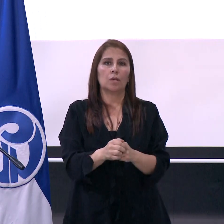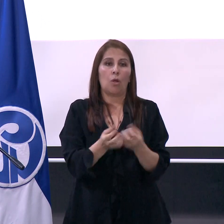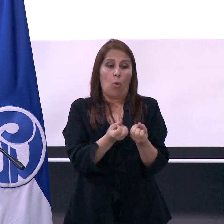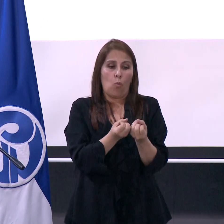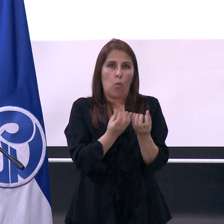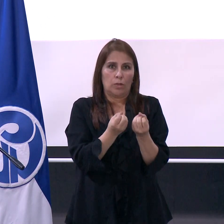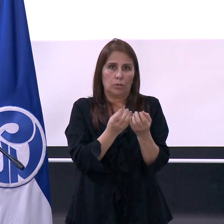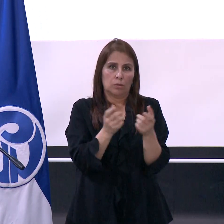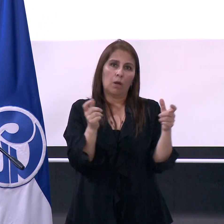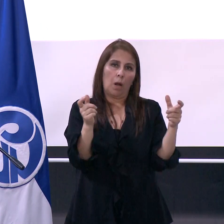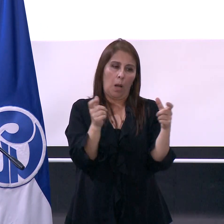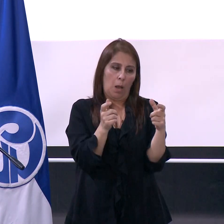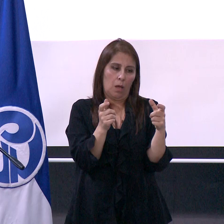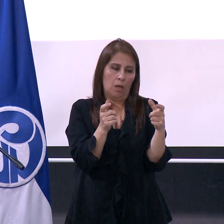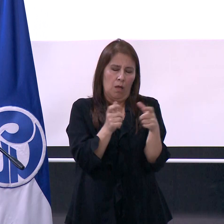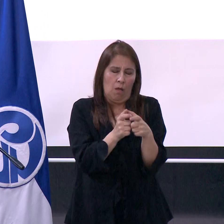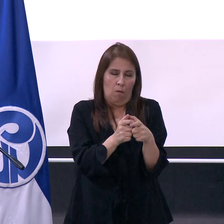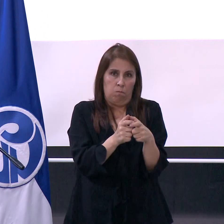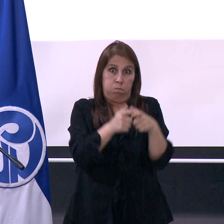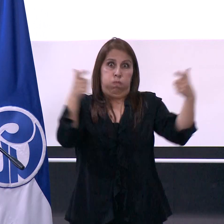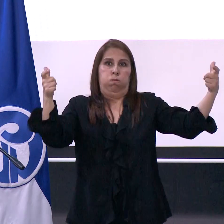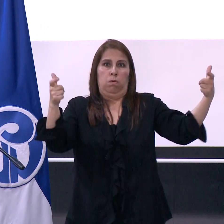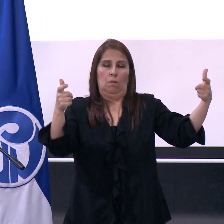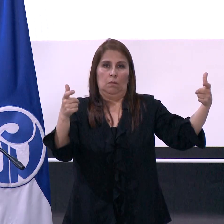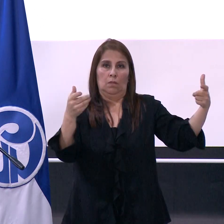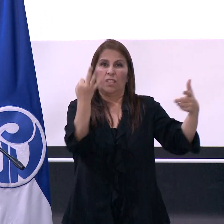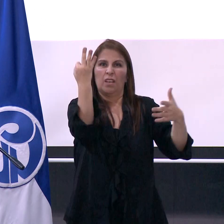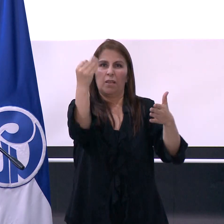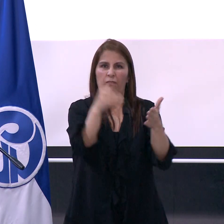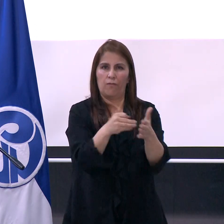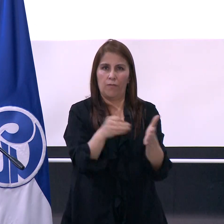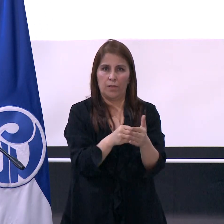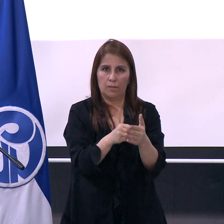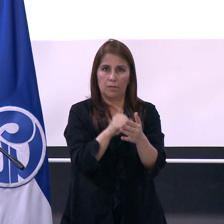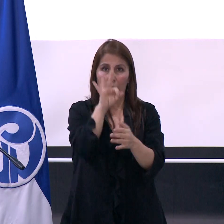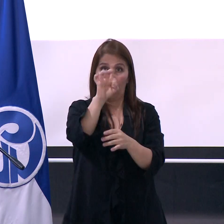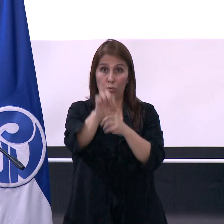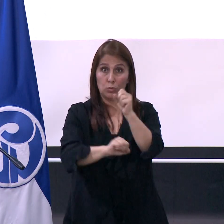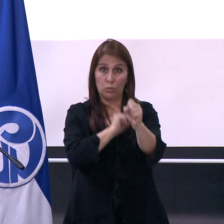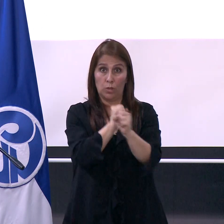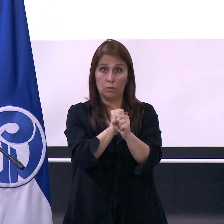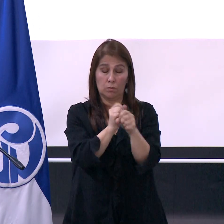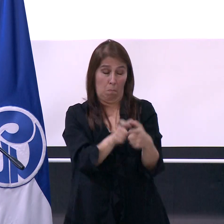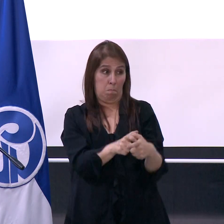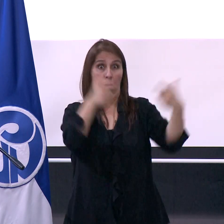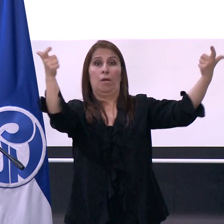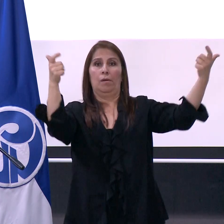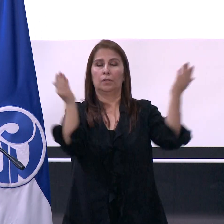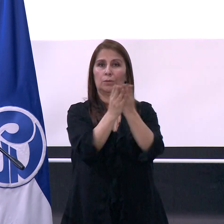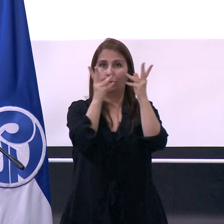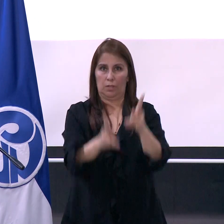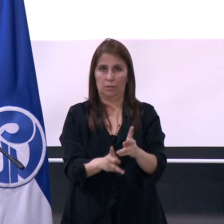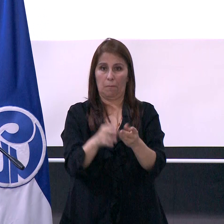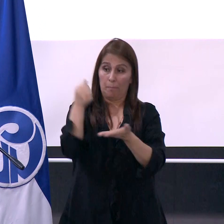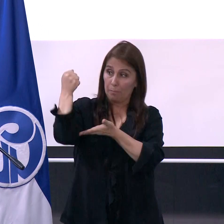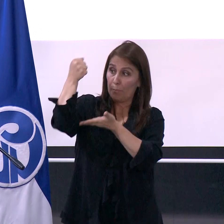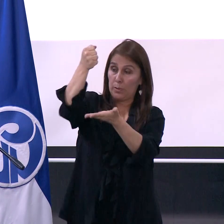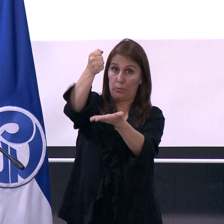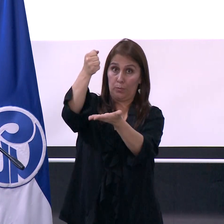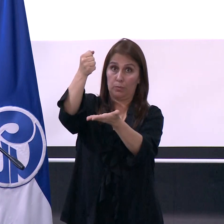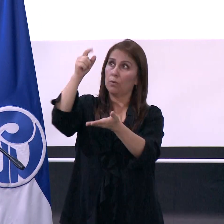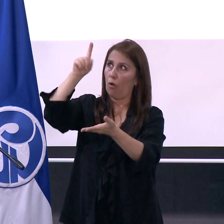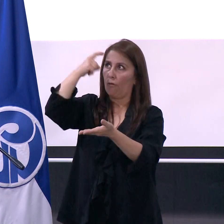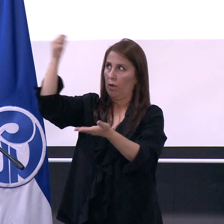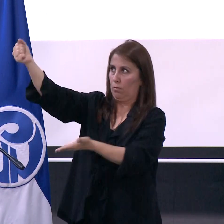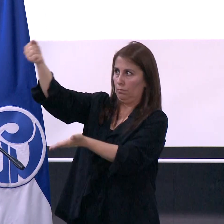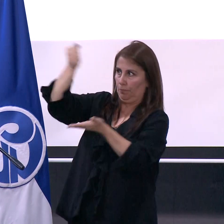que casi casi triplicó el número de estudiantes en un lapso de 8 años el presupuesto que el gobierno nacional le entregaba por